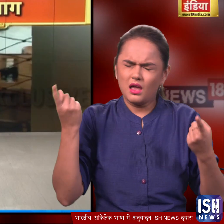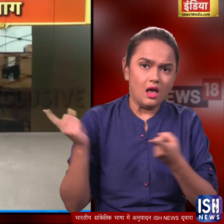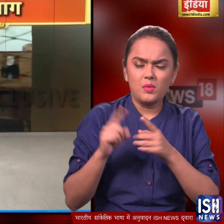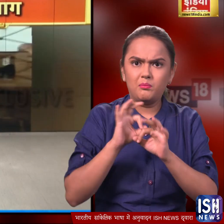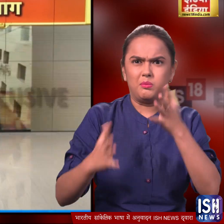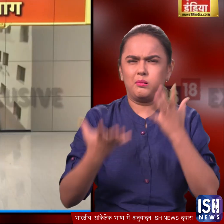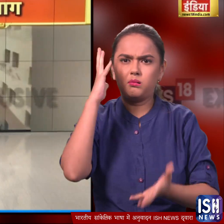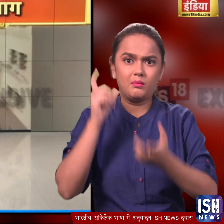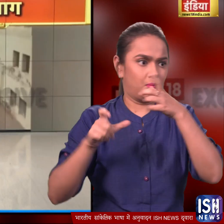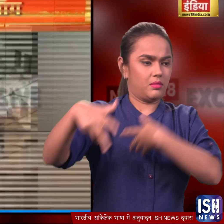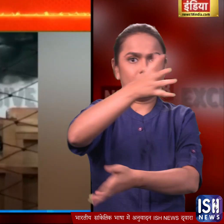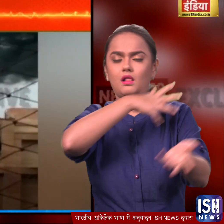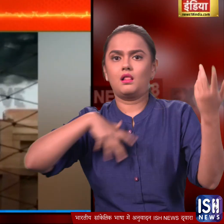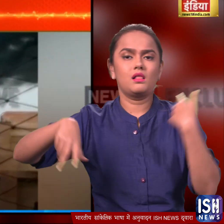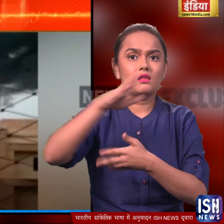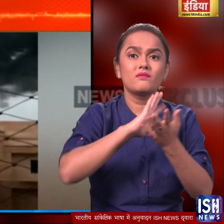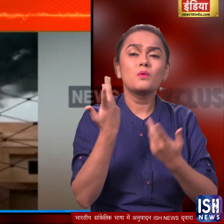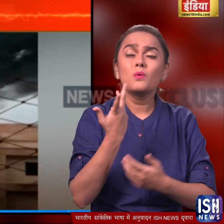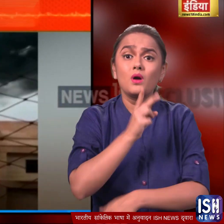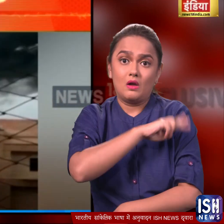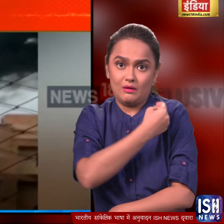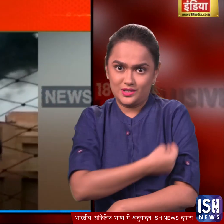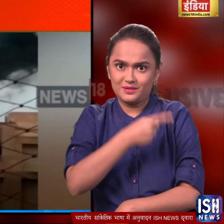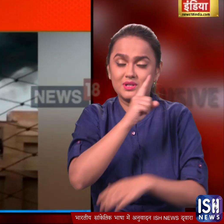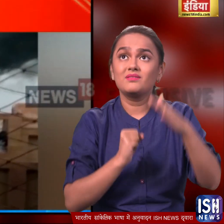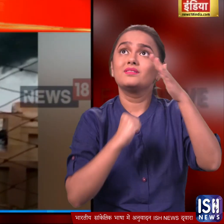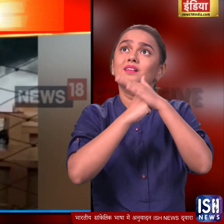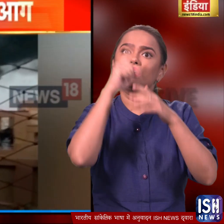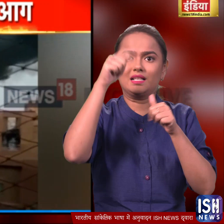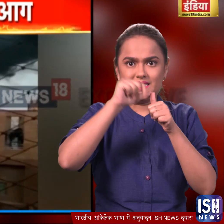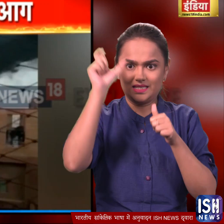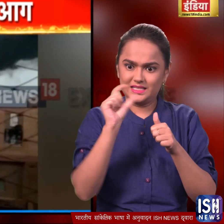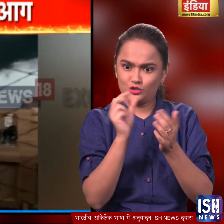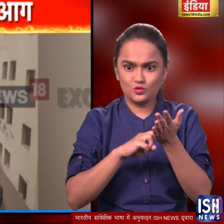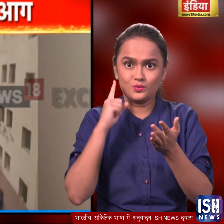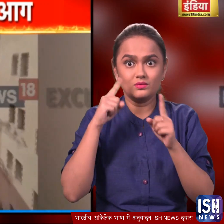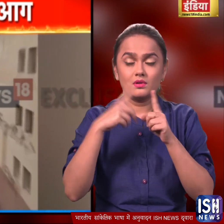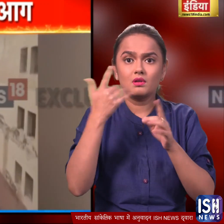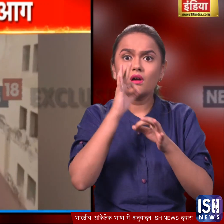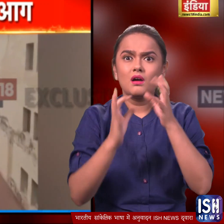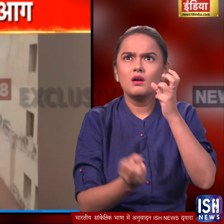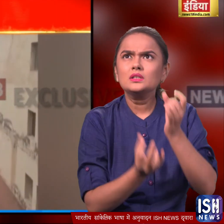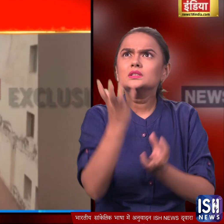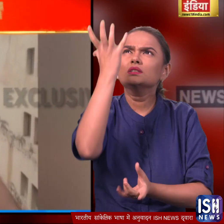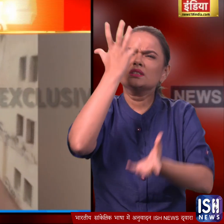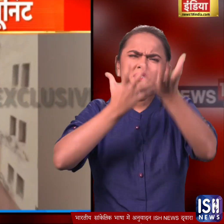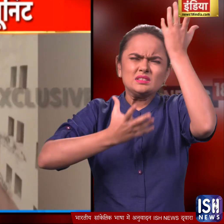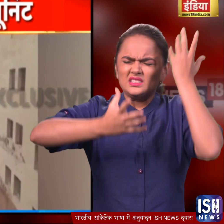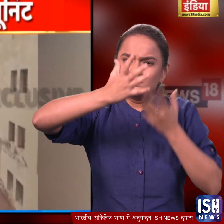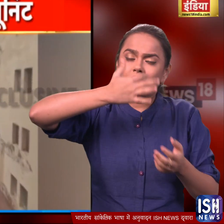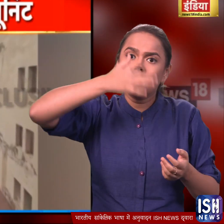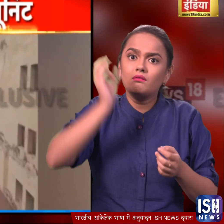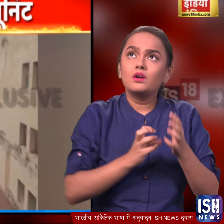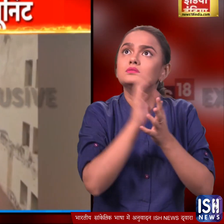गई, जिससे अफरा तफरी मच गई। क्योंकि अस्पताल की छत पर मौजूद एक एसी यूनिट से आग की ऊंची ऊंची लपटों के साथ